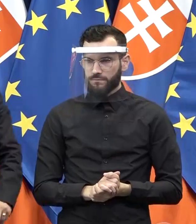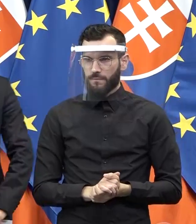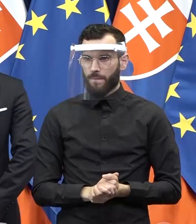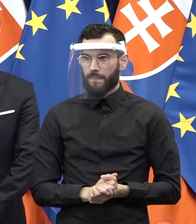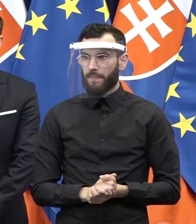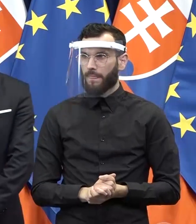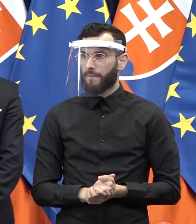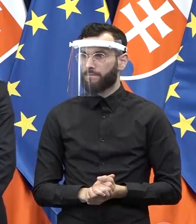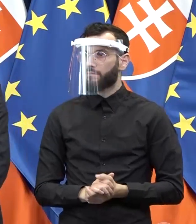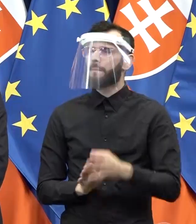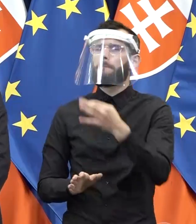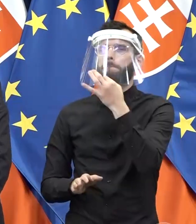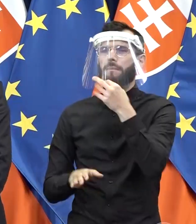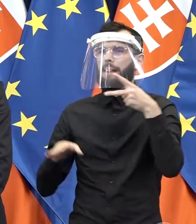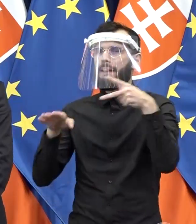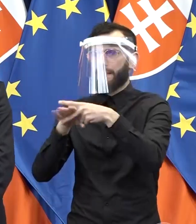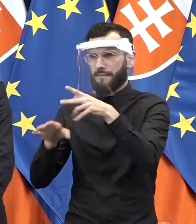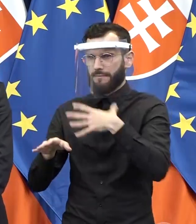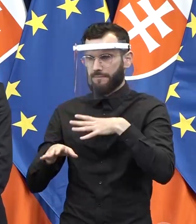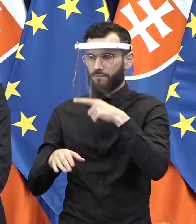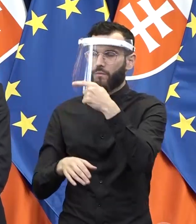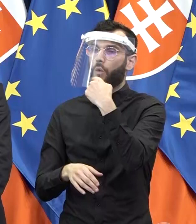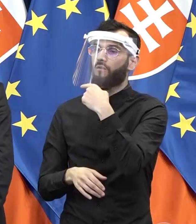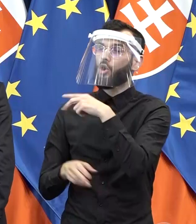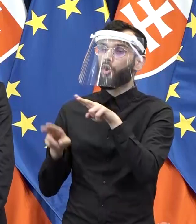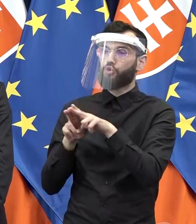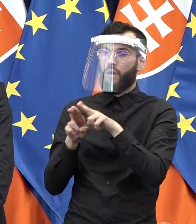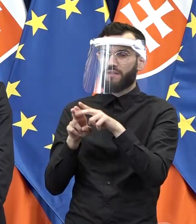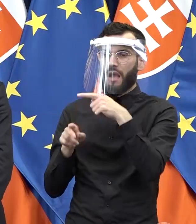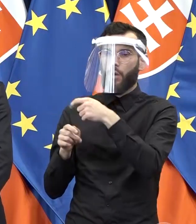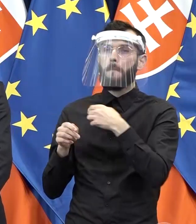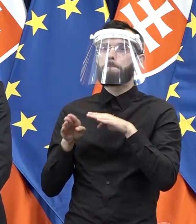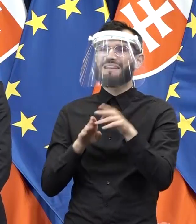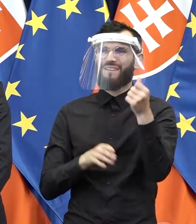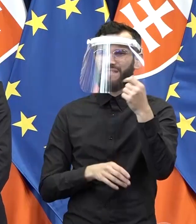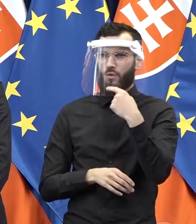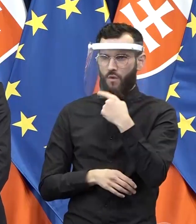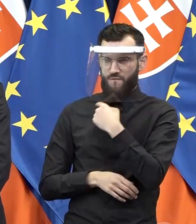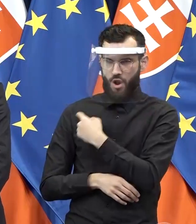RTVS, nech sa páči. Ja ešte vám skočím do rečí. Tak, ako povedal kolega minister financí,